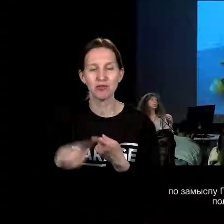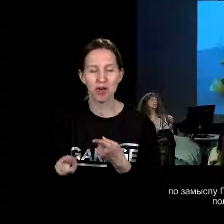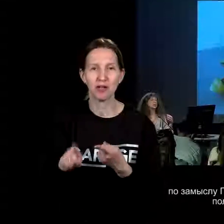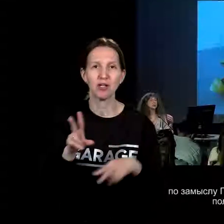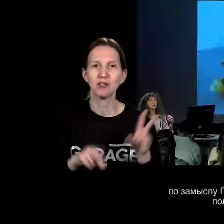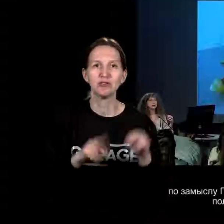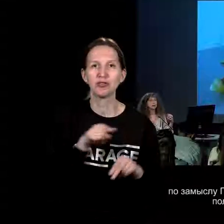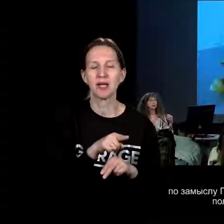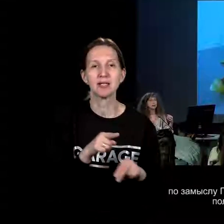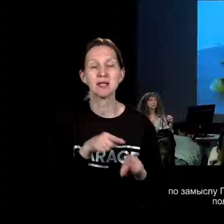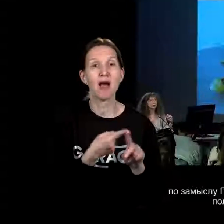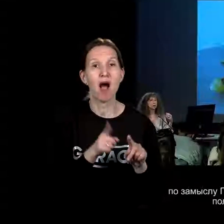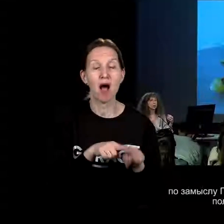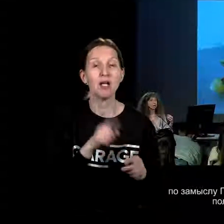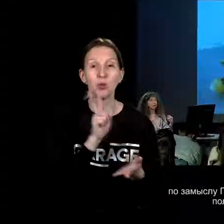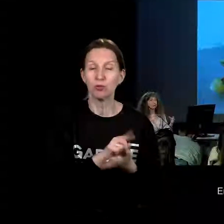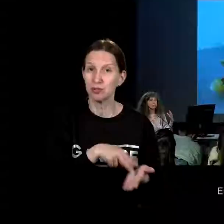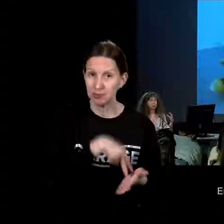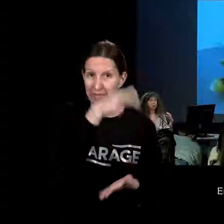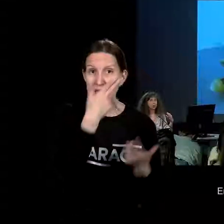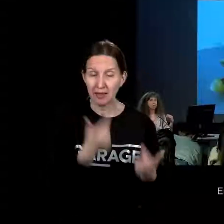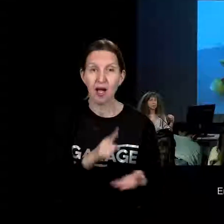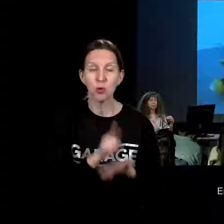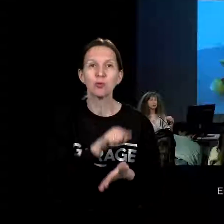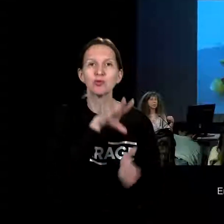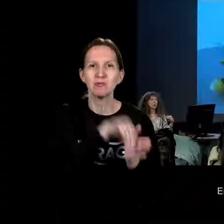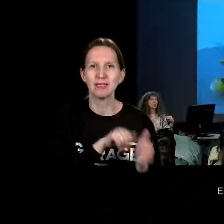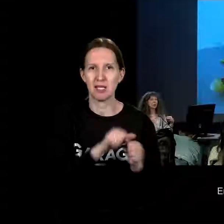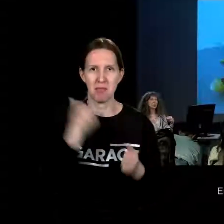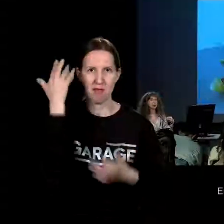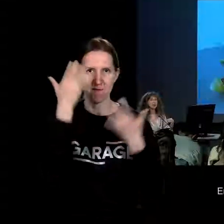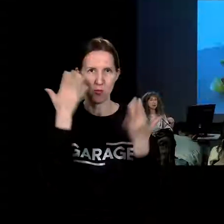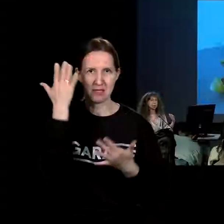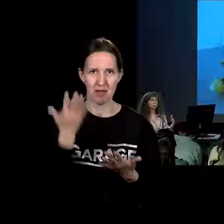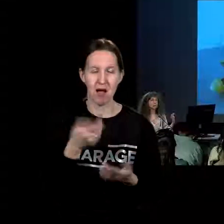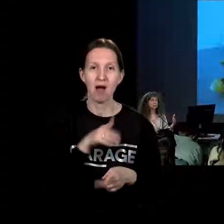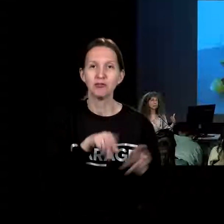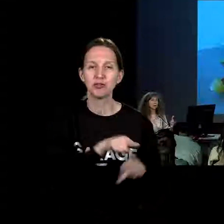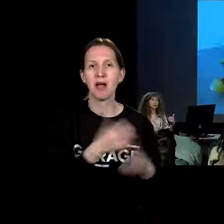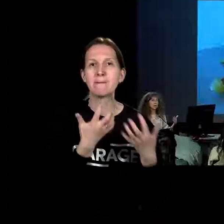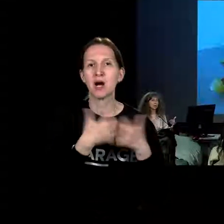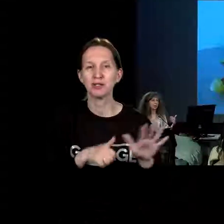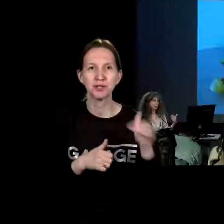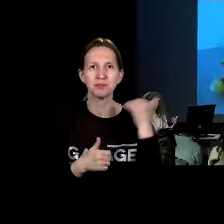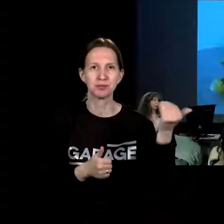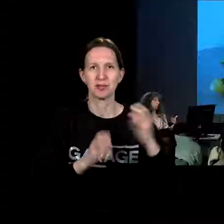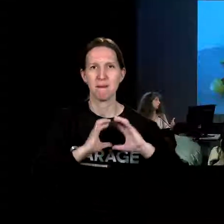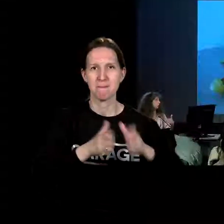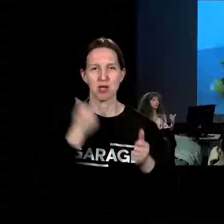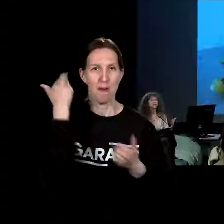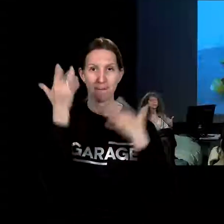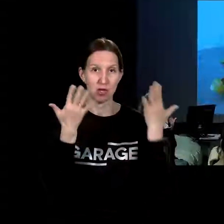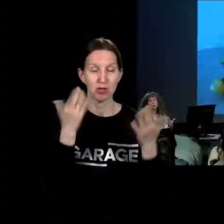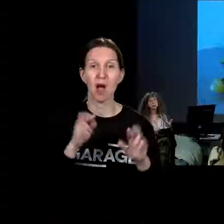является категорией сна, является категорией мечты. Его машины принадлежат миру мечты. Как только, если бы они идеально работали, то